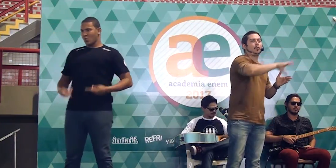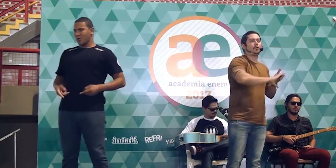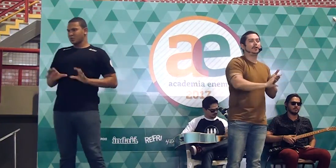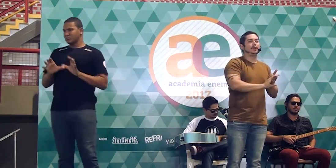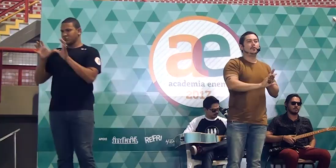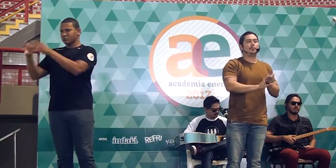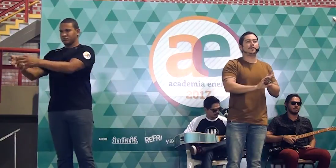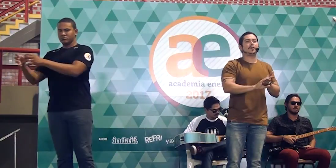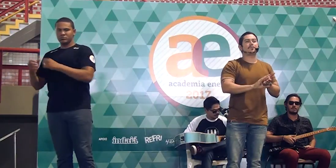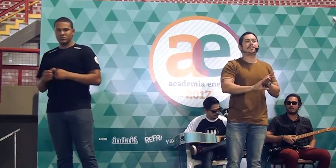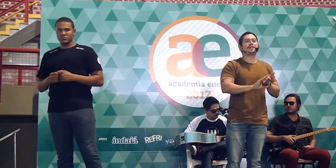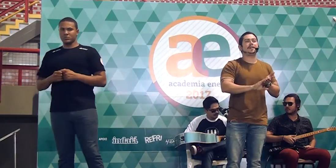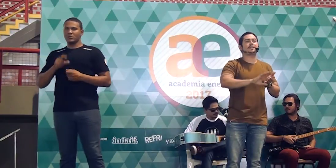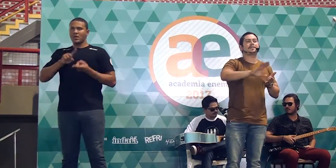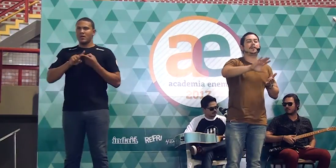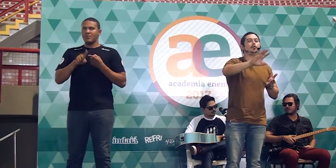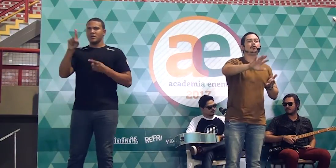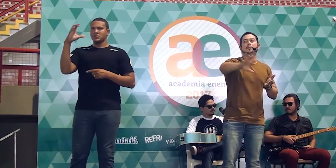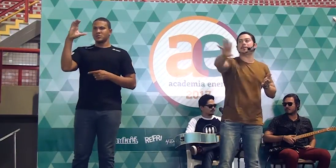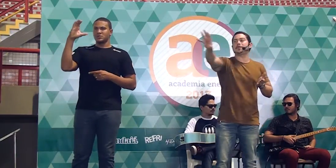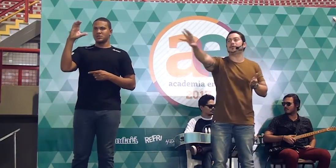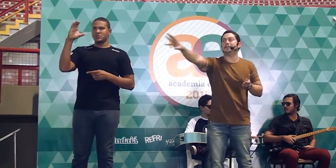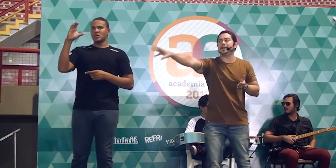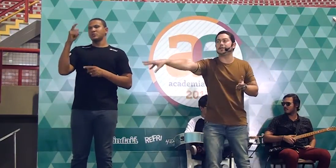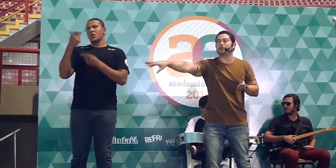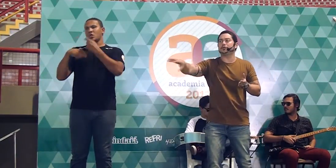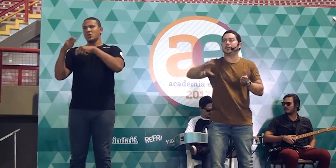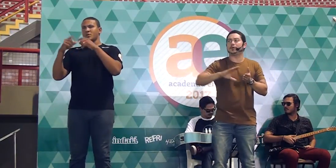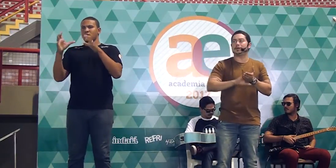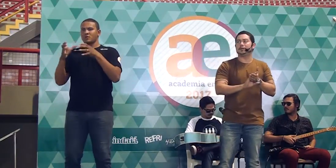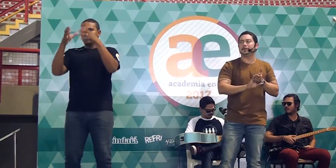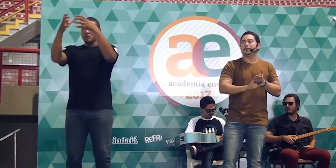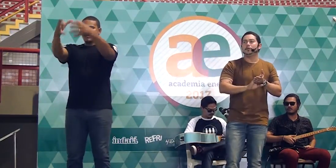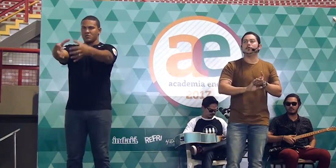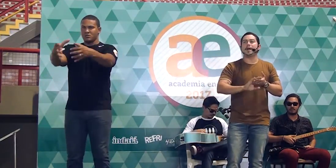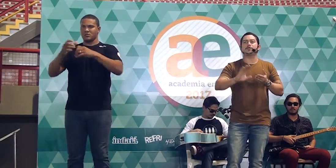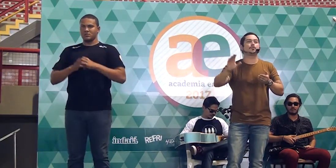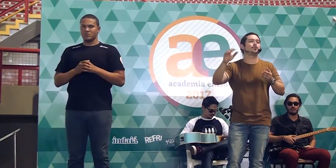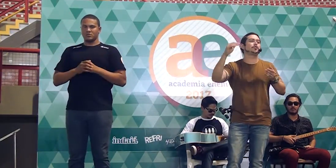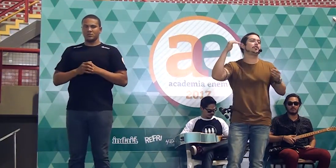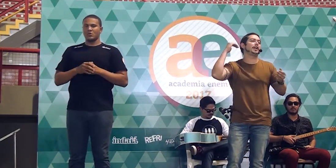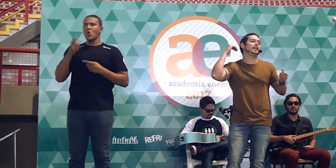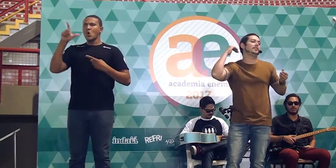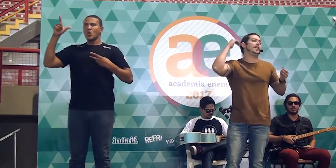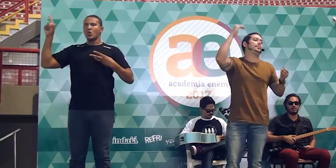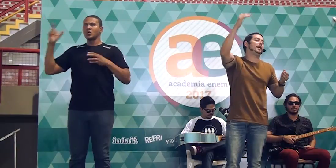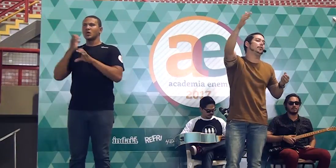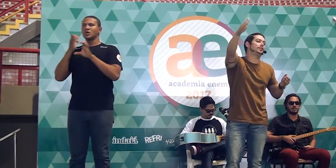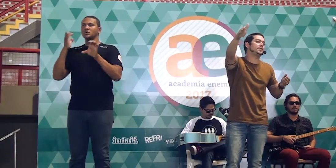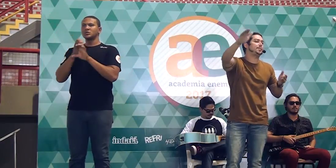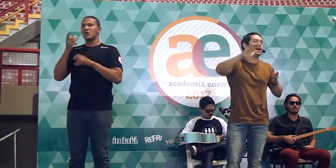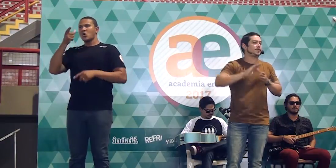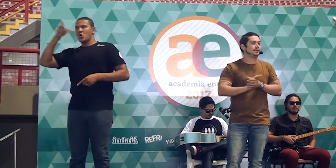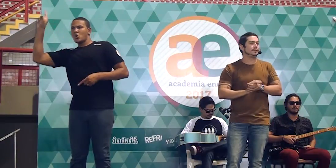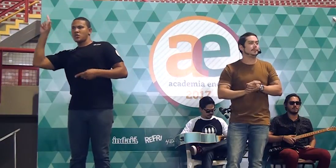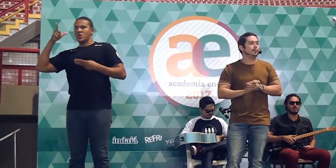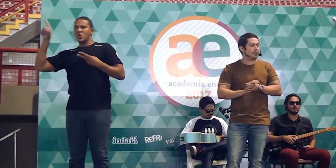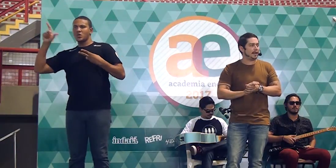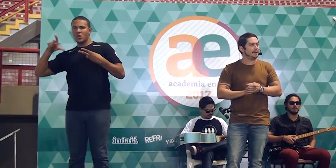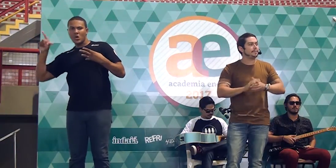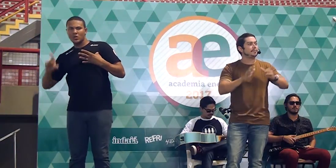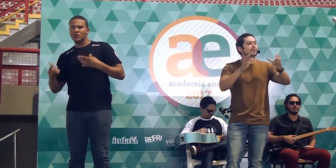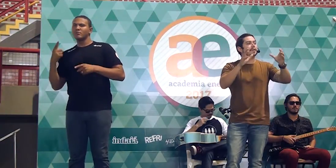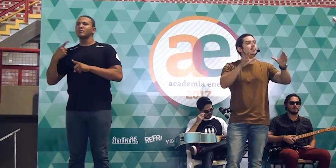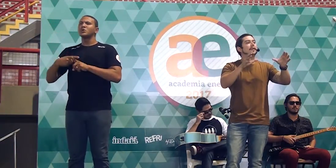nesse bloco. O pessoal de ciências econômicas vai estudar nesse outro bloco aqui. O resto dos cursos de engenharia vai para outro espaço.